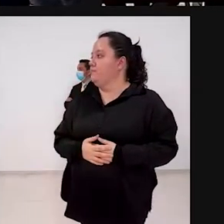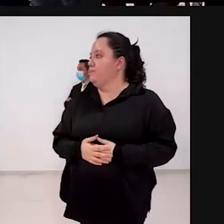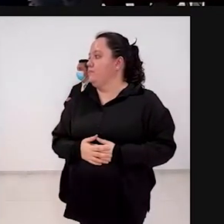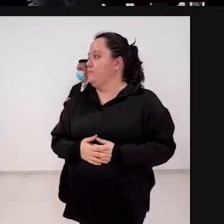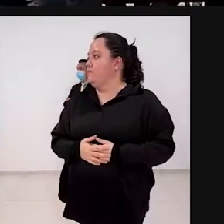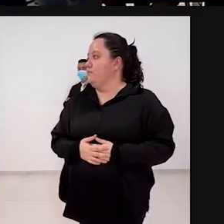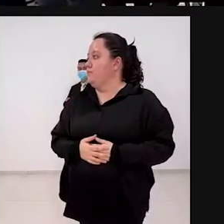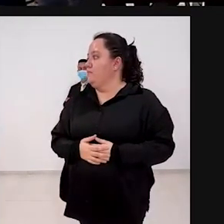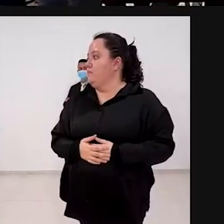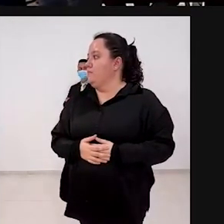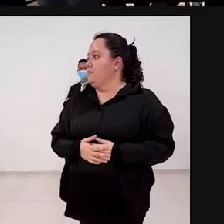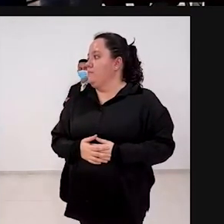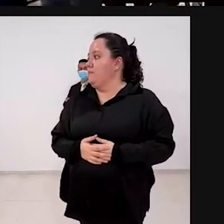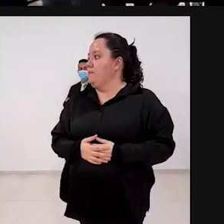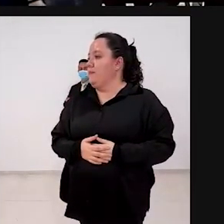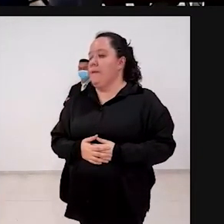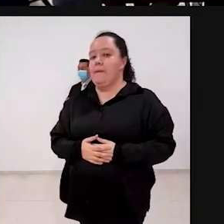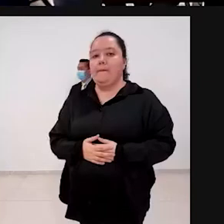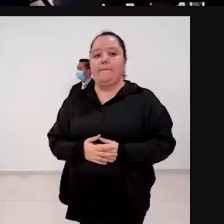y una